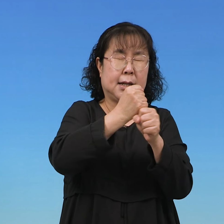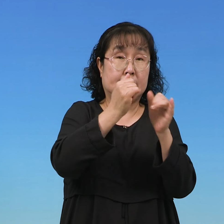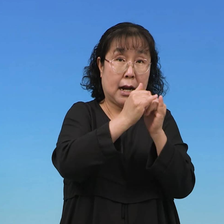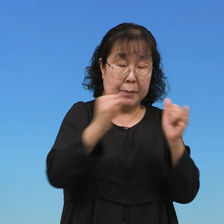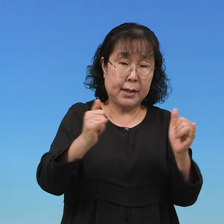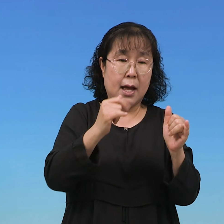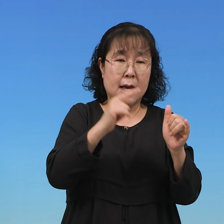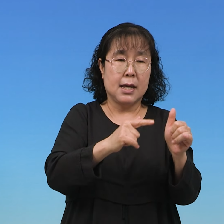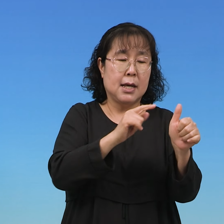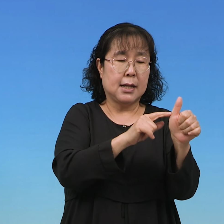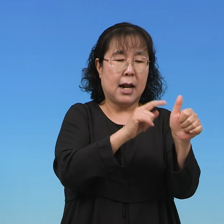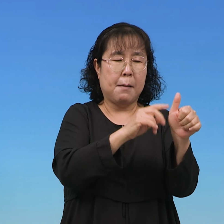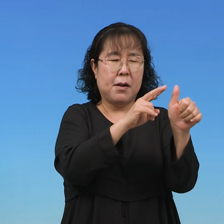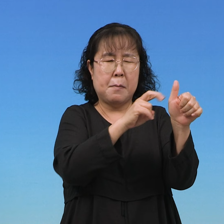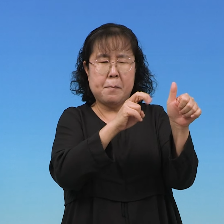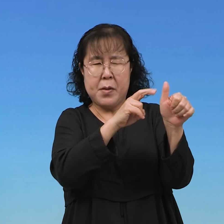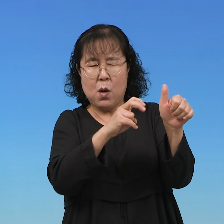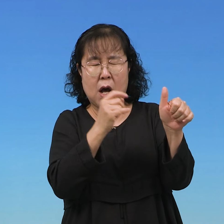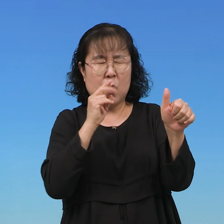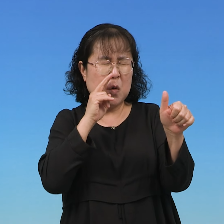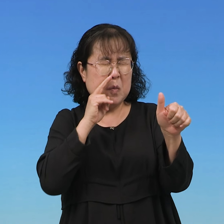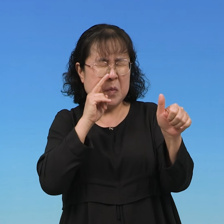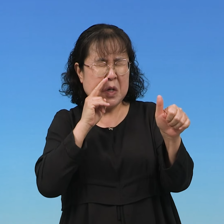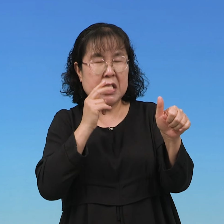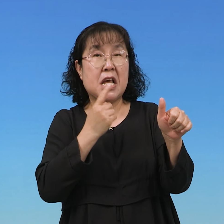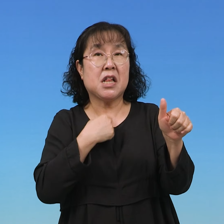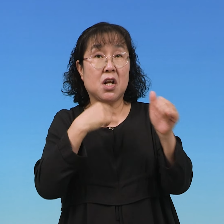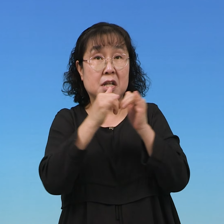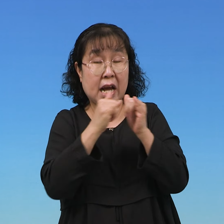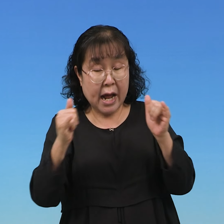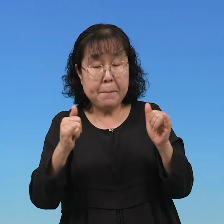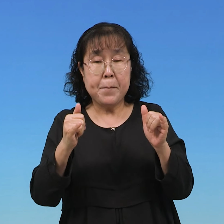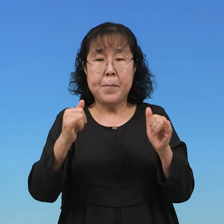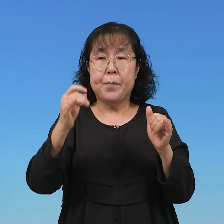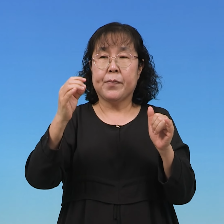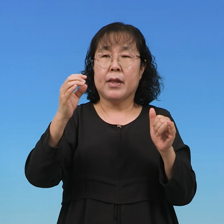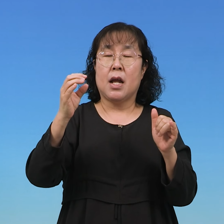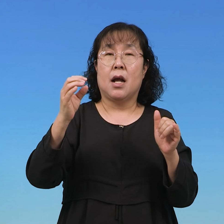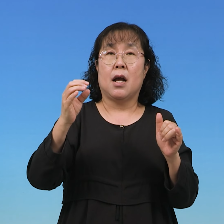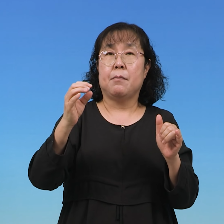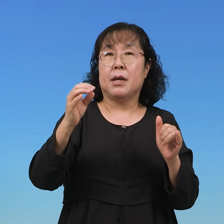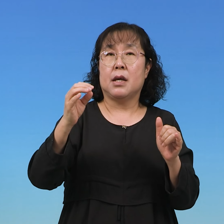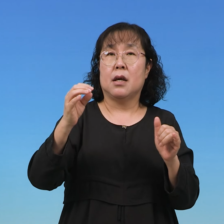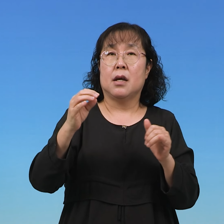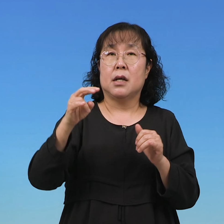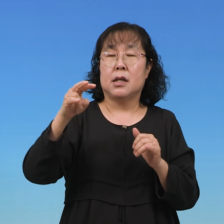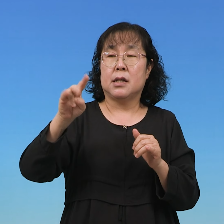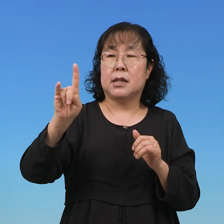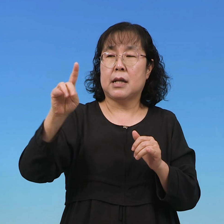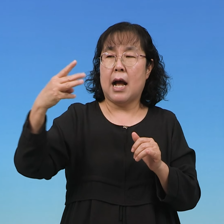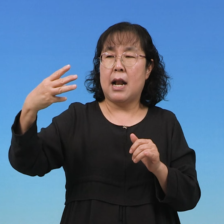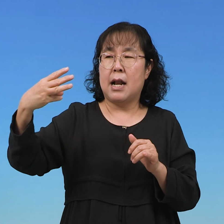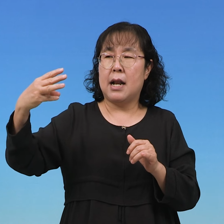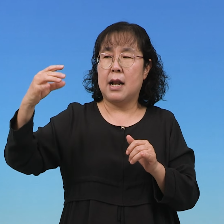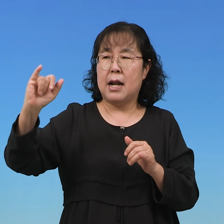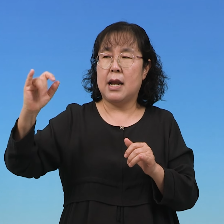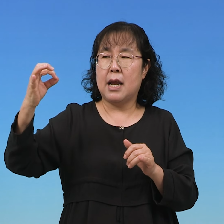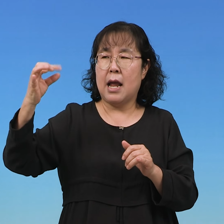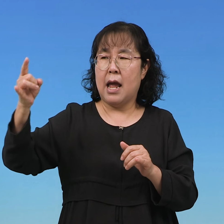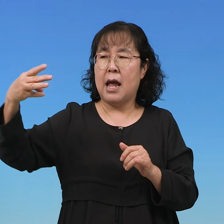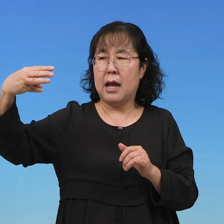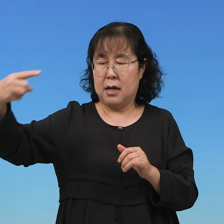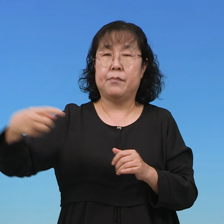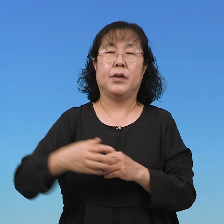구입했는데요. 이 책을 왜 구입했는가 하니까 그 팀 켈러 목사님이 쓴 탕부 하나님이 책을 읽다가 보니까